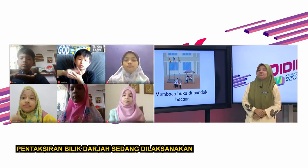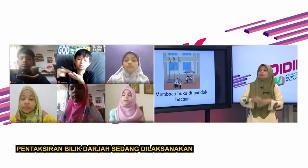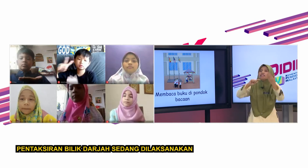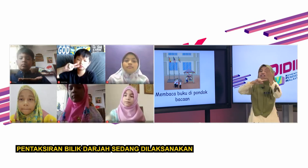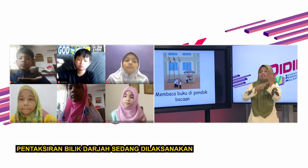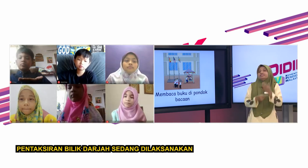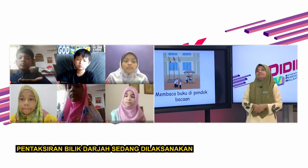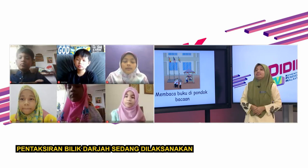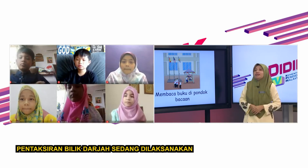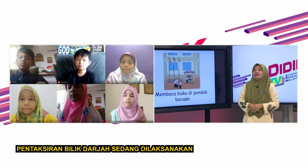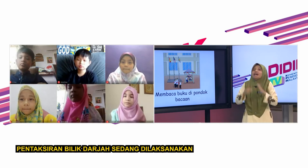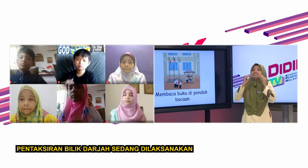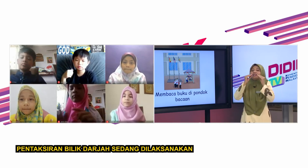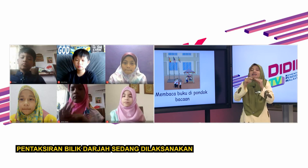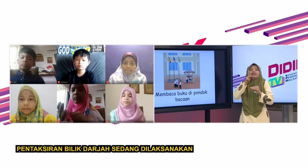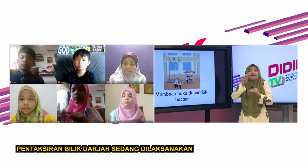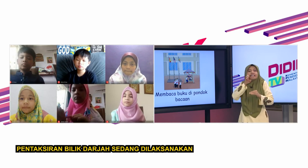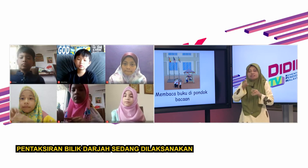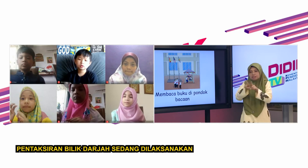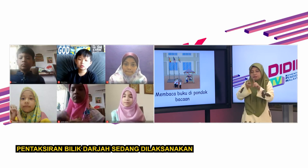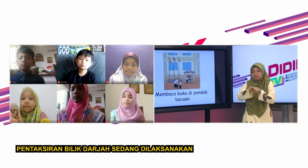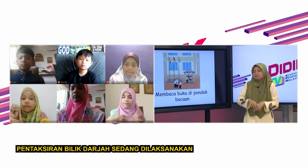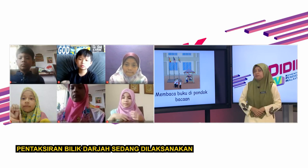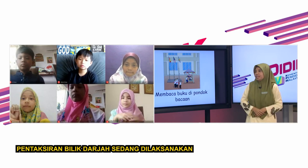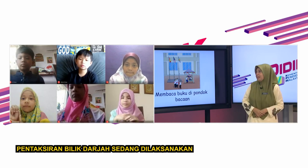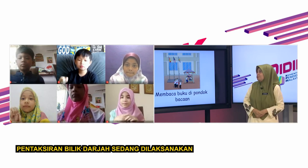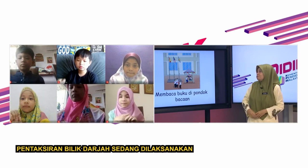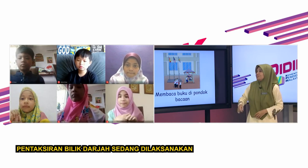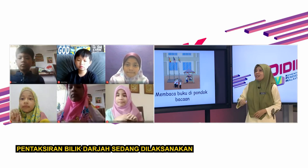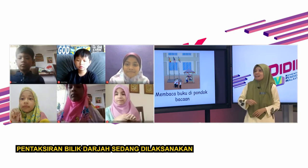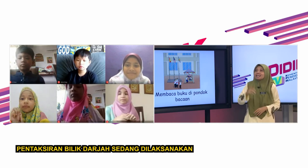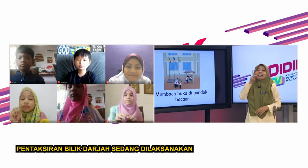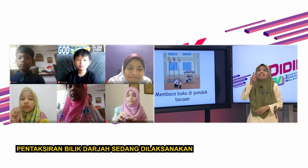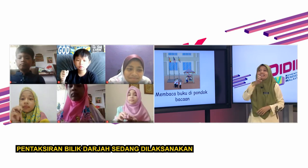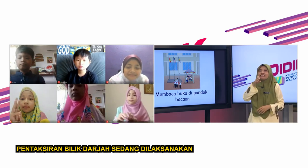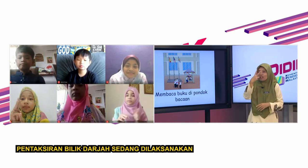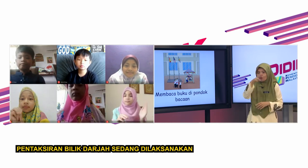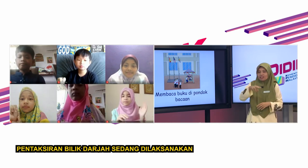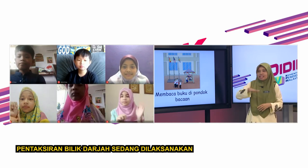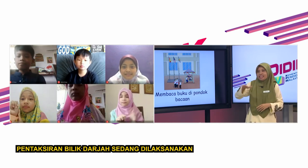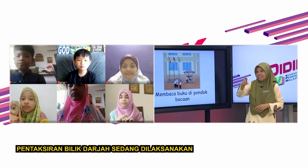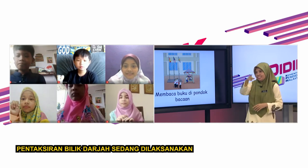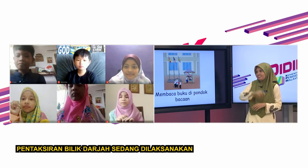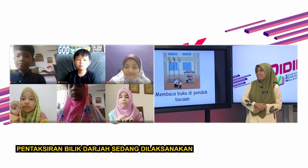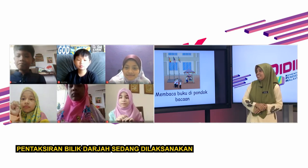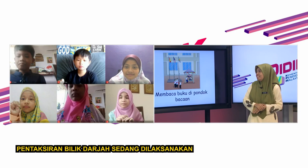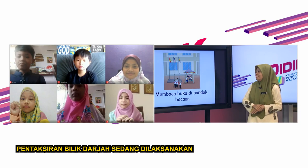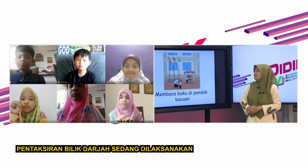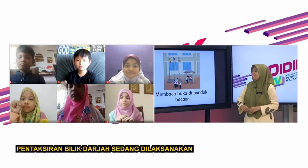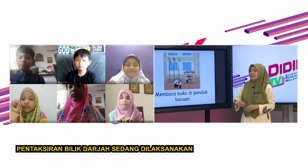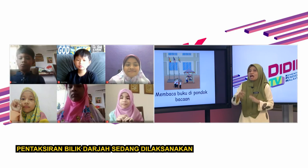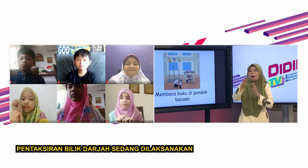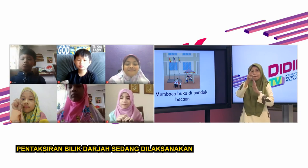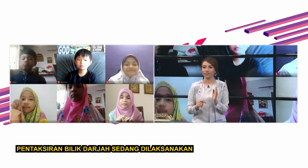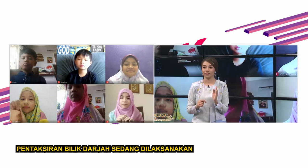Okey, semula. Ajar Kak Ellie sama-sama. Okey. Kak Ellie tengok adik-adik. Okey. Kak Ellie tengok.